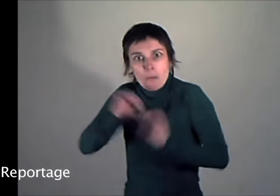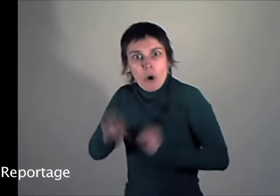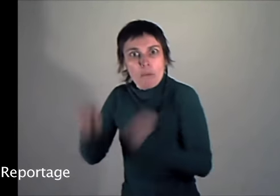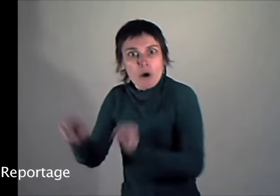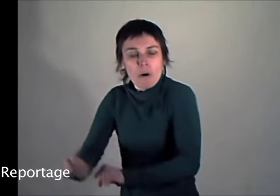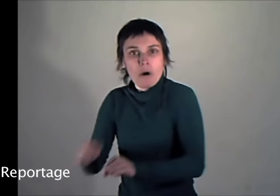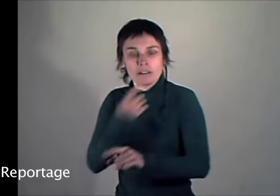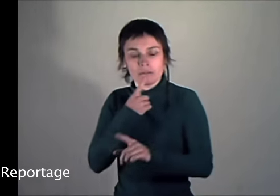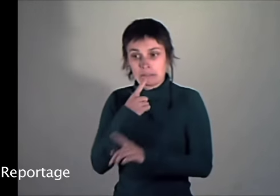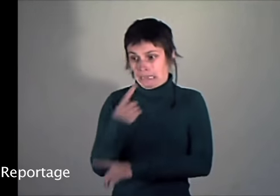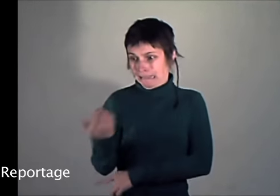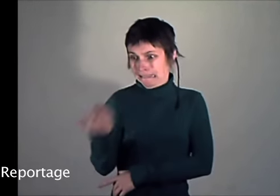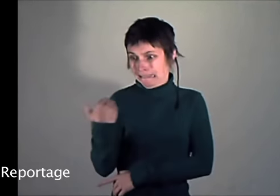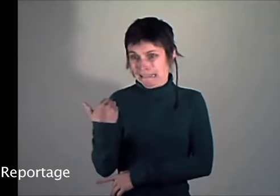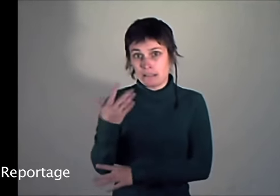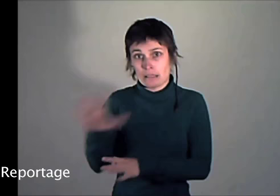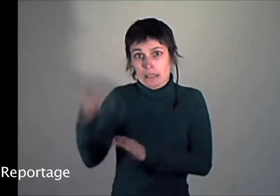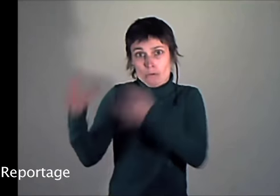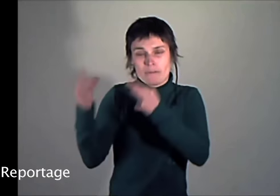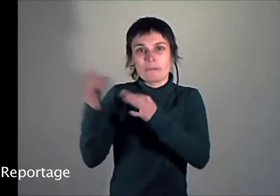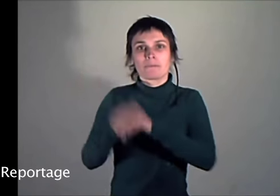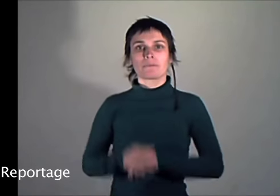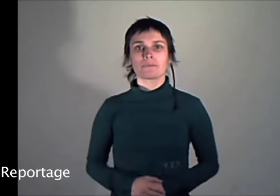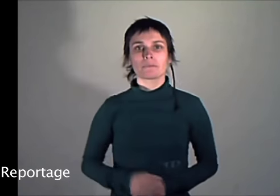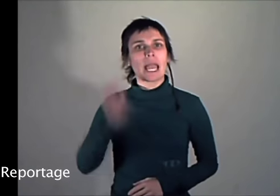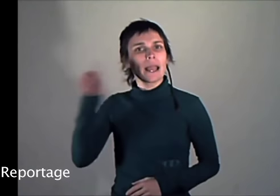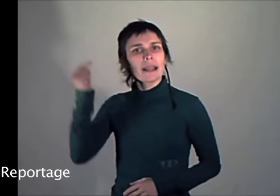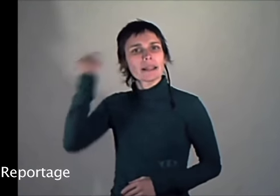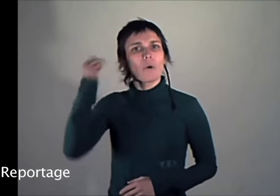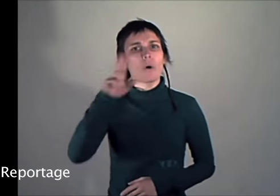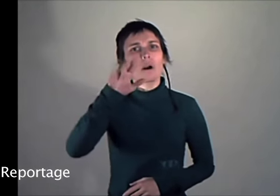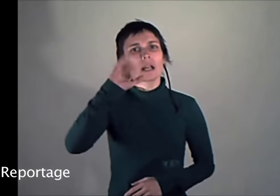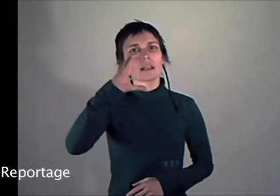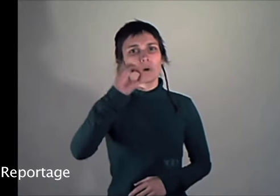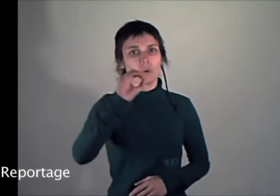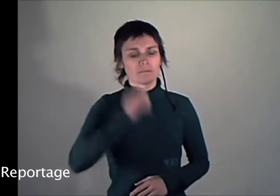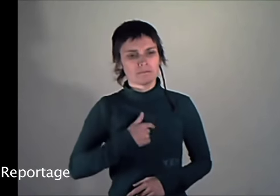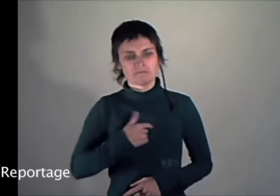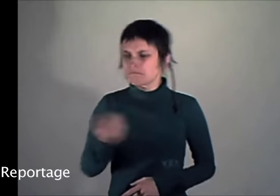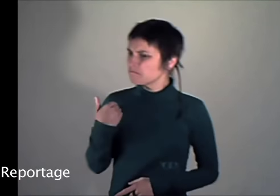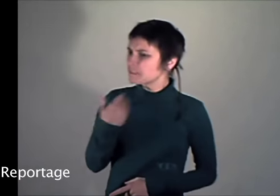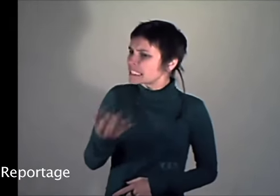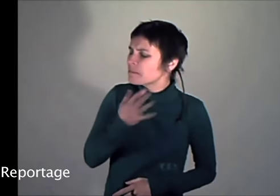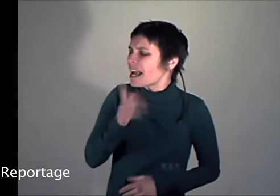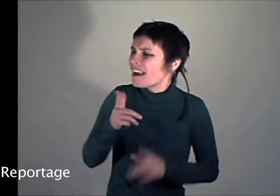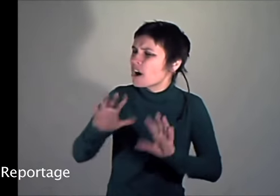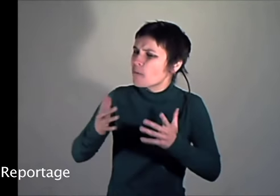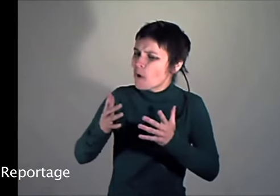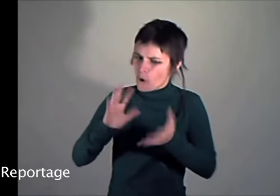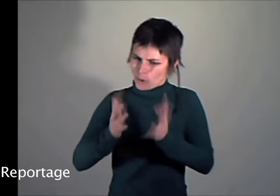claire en fait. Ça m'a permis de m'épanouir, d'exprimer des émotions. Enfin pour moi c'était riche et c'est ça. Et en fait c'est très récent.